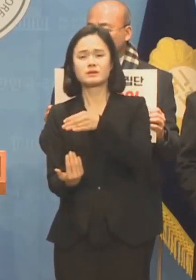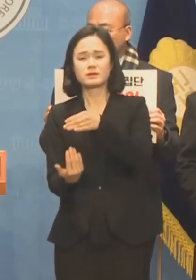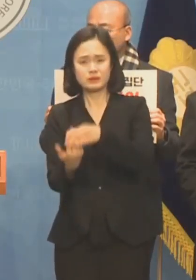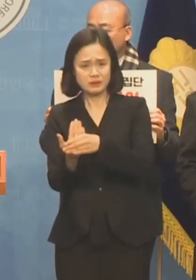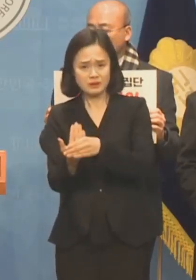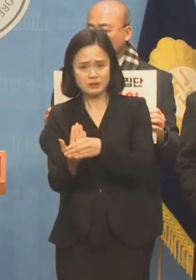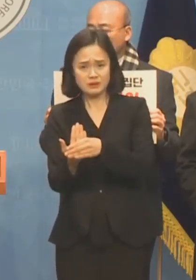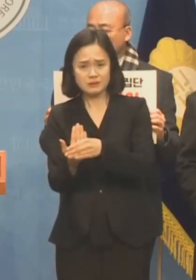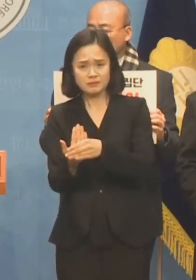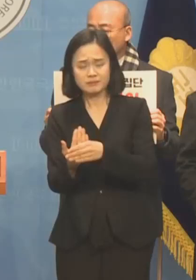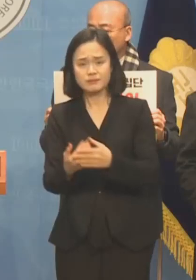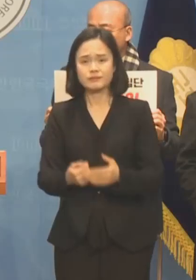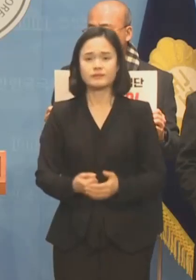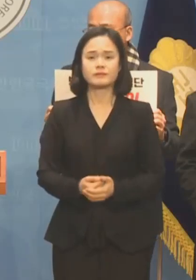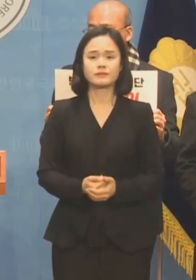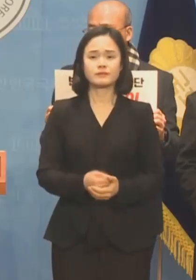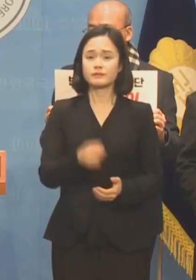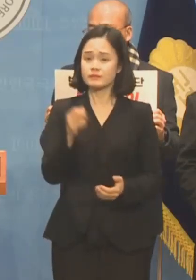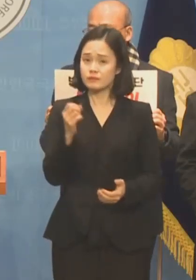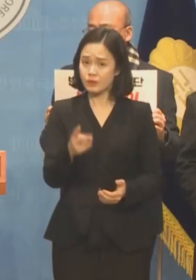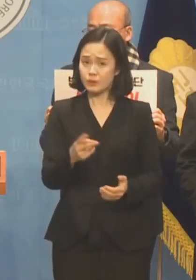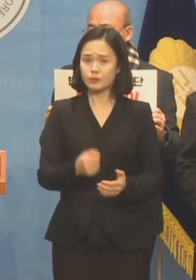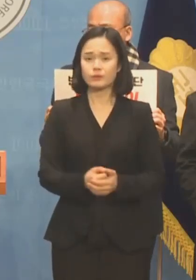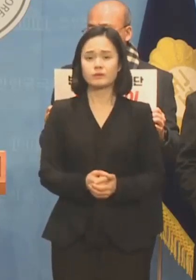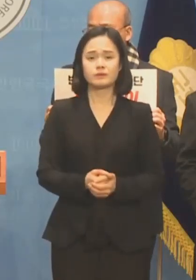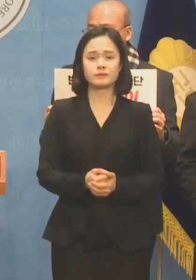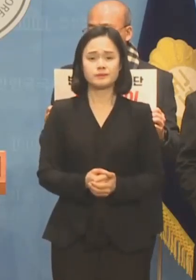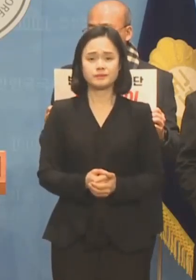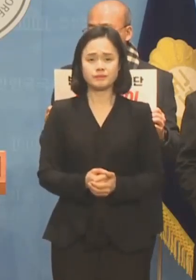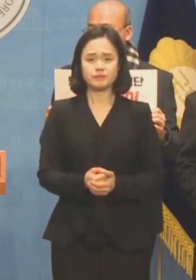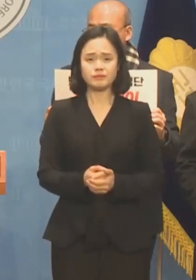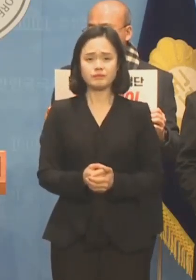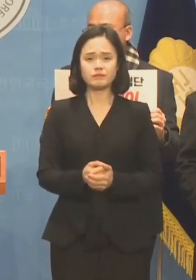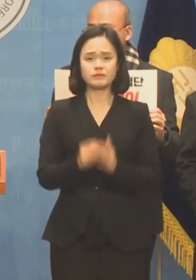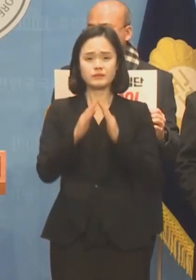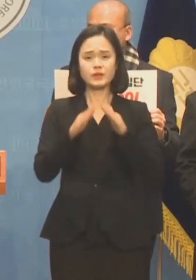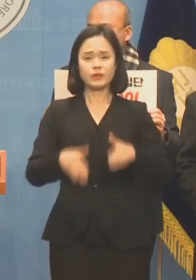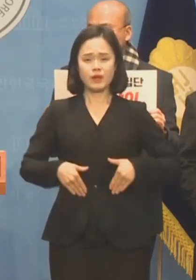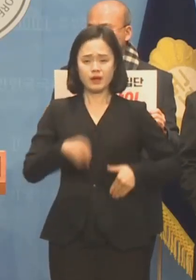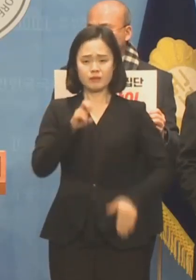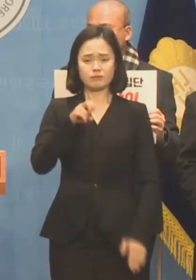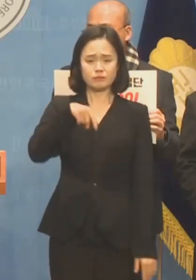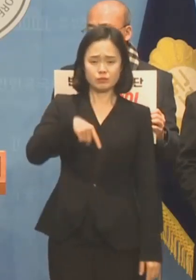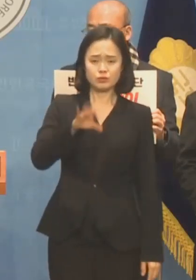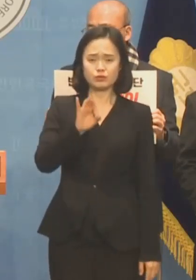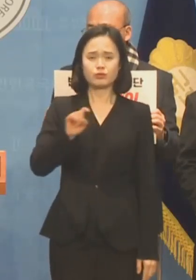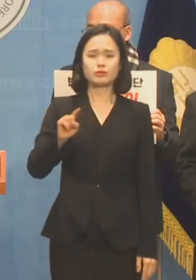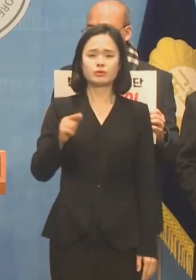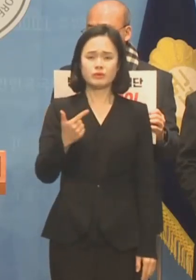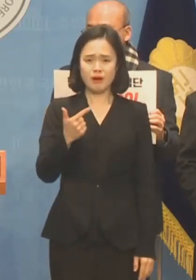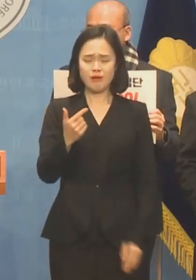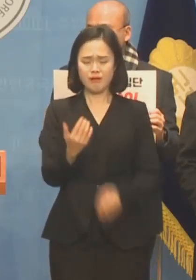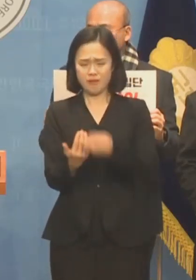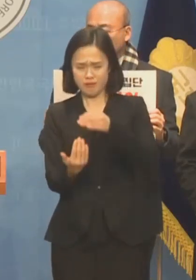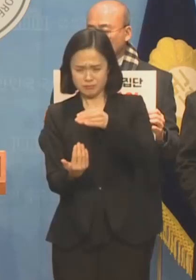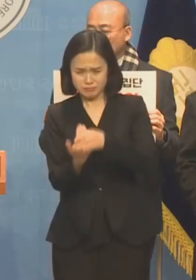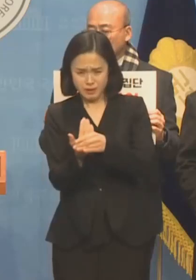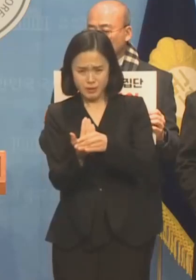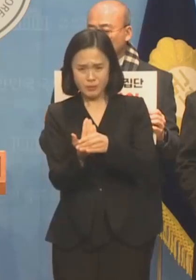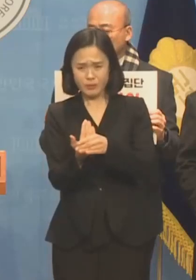거기와 또 이번에 무안 사고, 이런 사고를